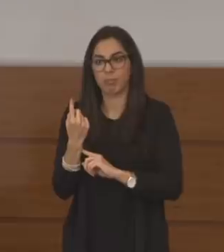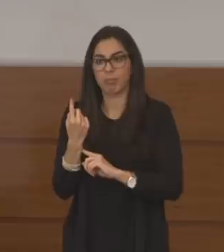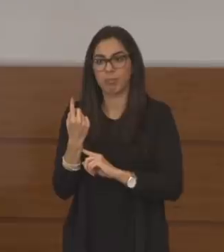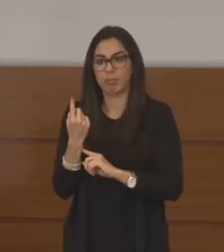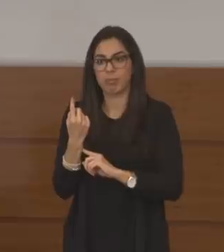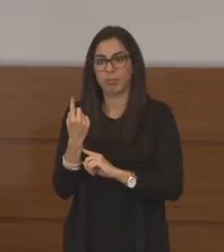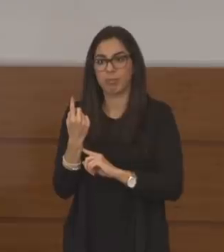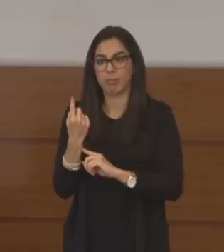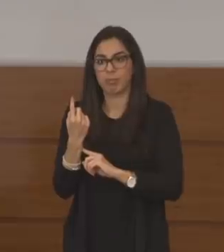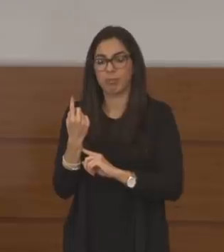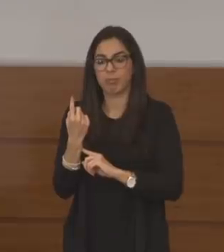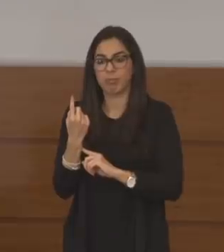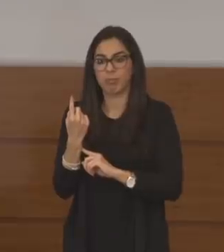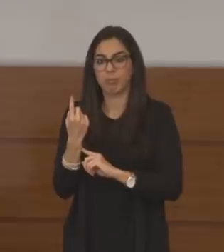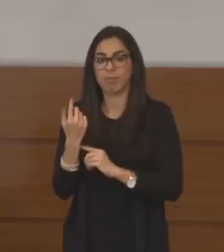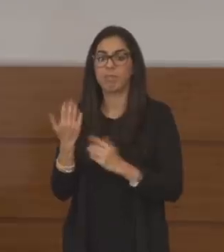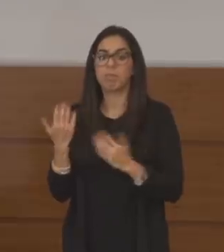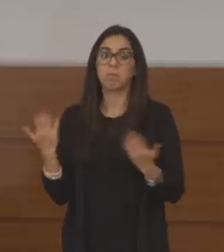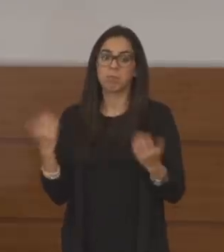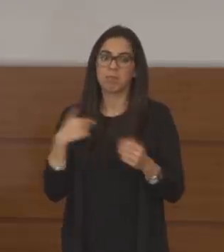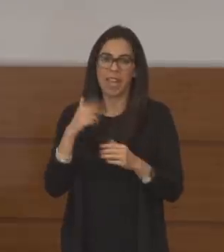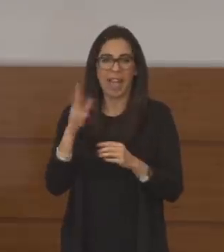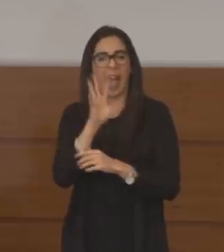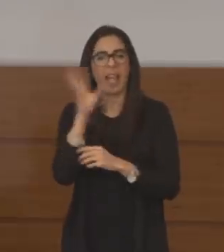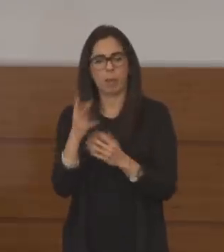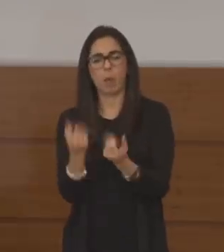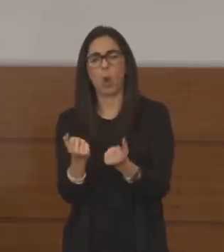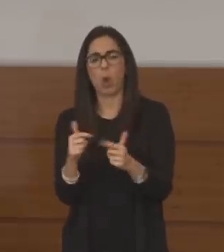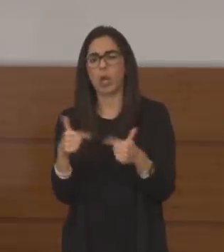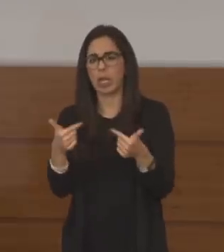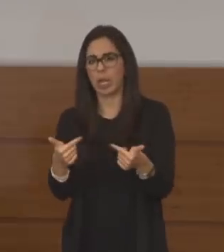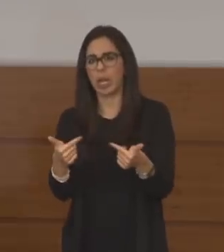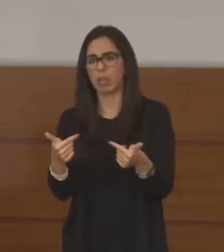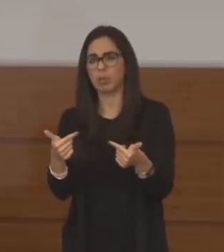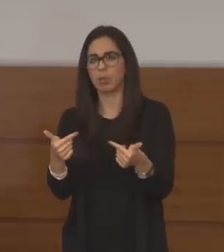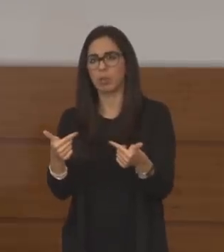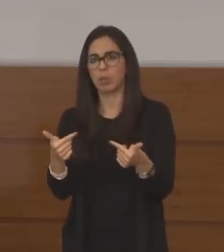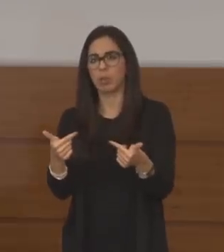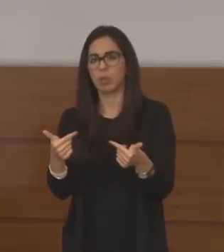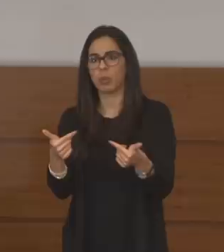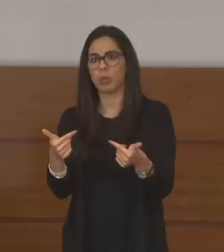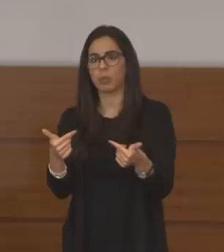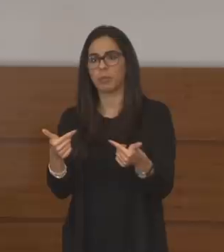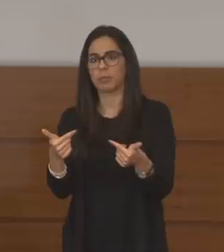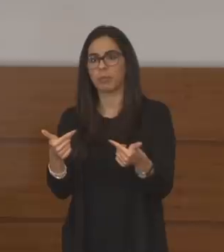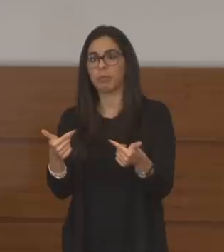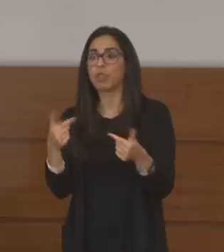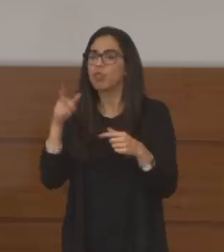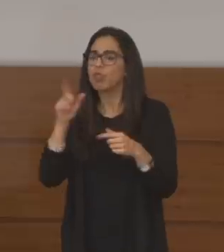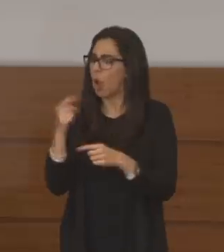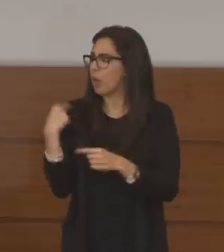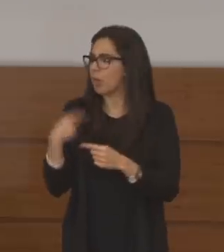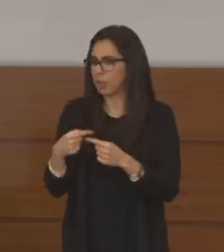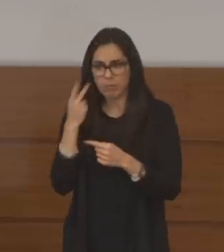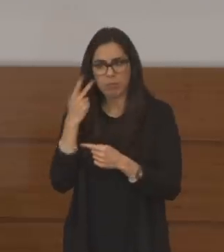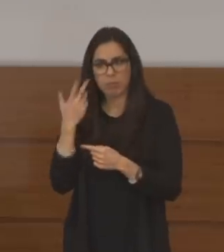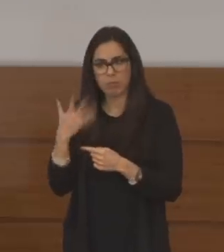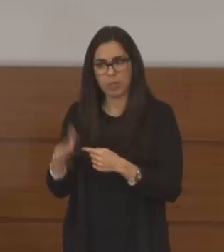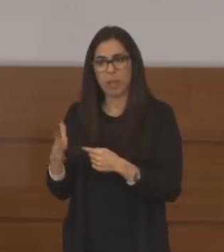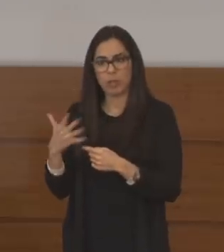che faccio un esempio ancora più concreto se volete alcuni esempi che abbiamo visto in questi giorni